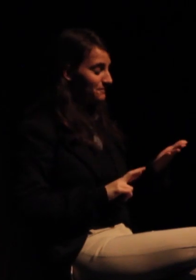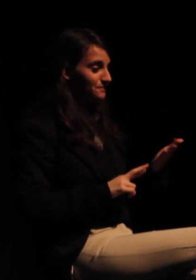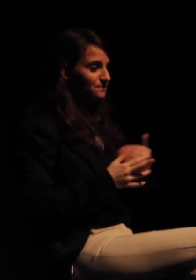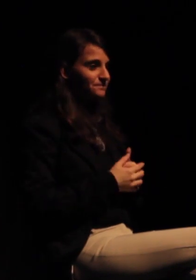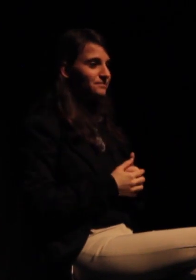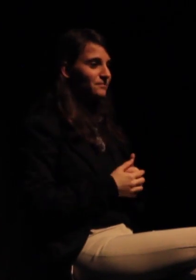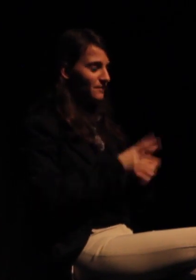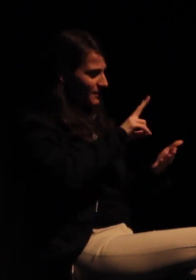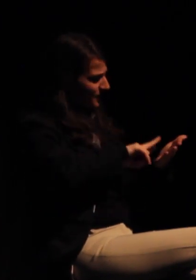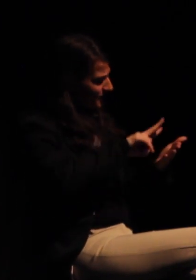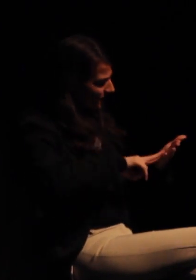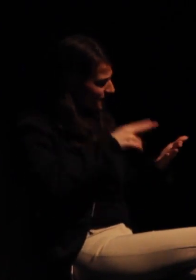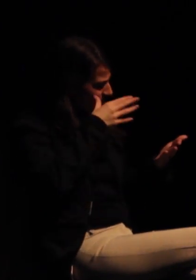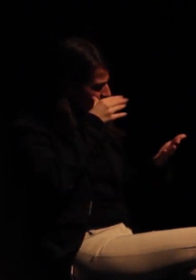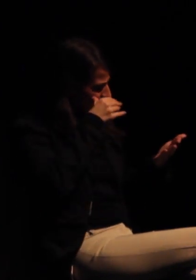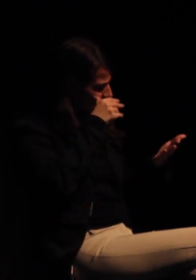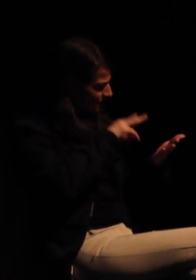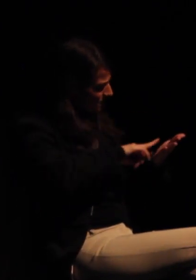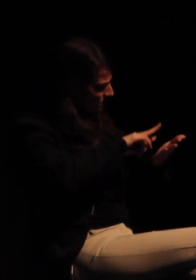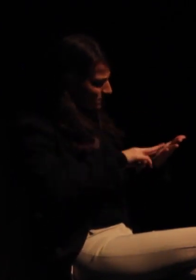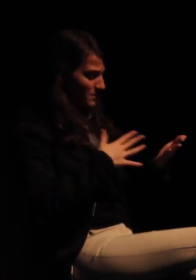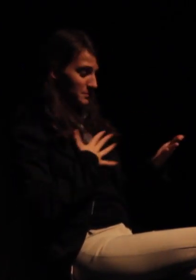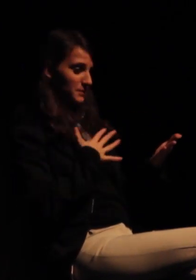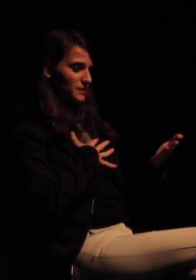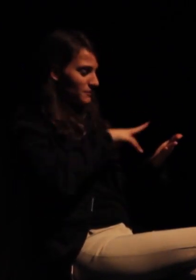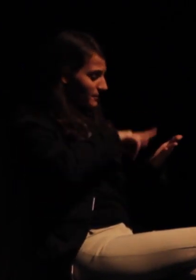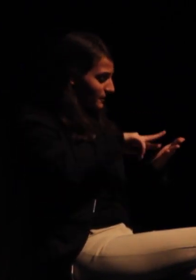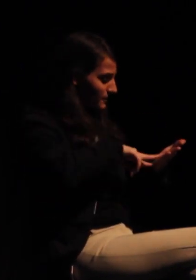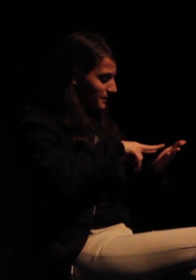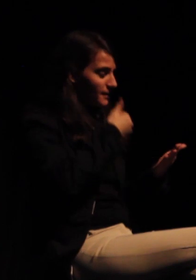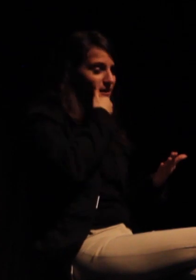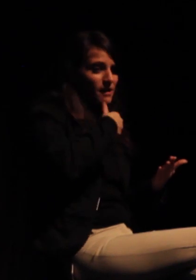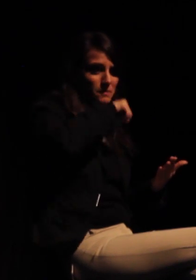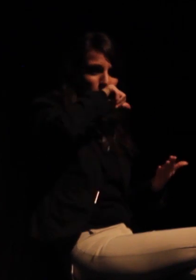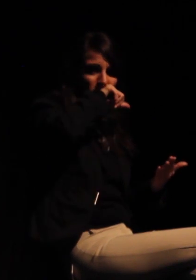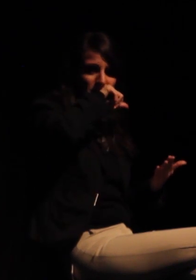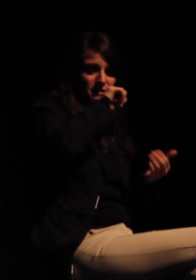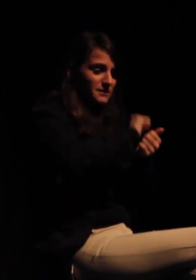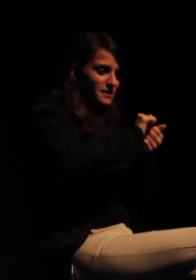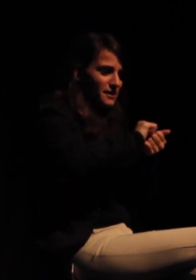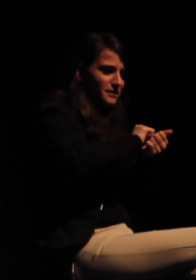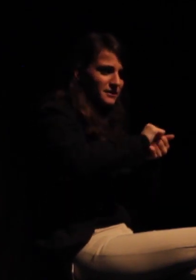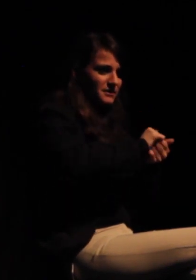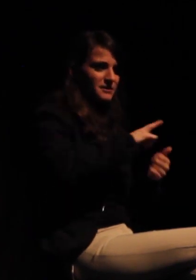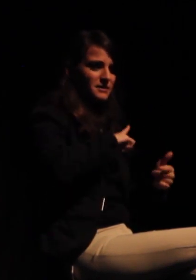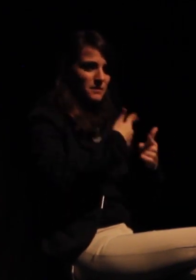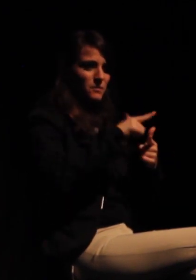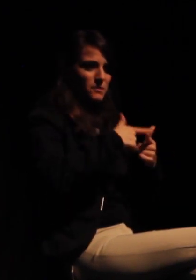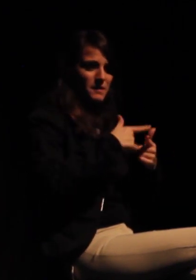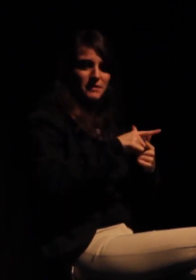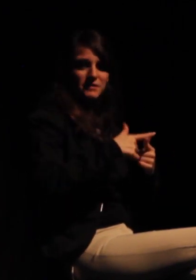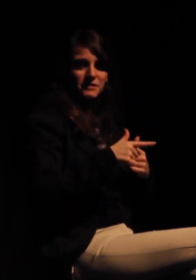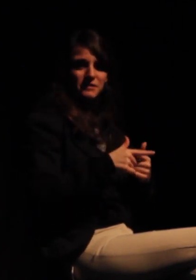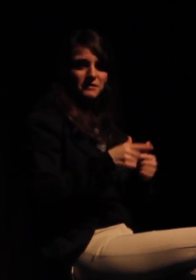que ela leu a minha dele, em que a mãe dele era lavadeira e tinha um problema muito